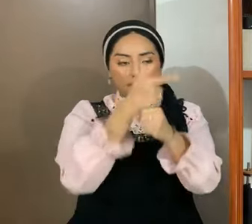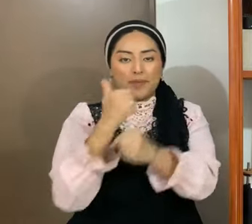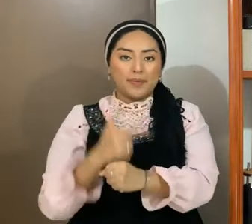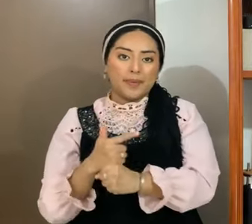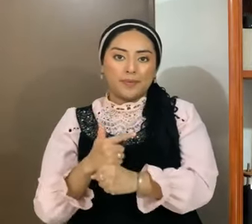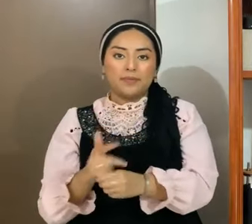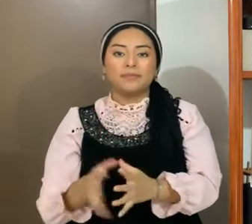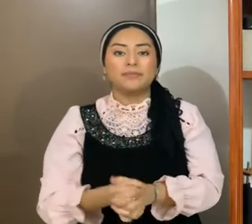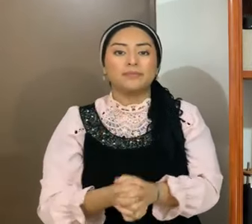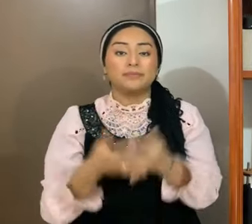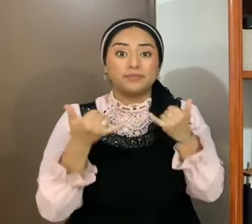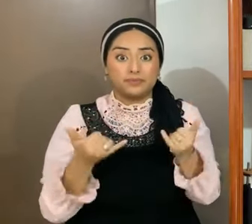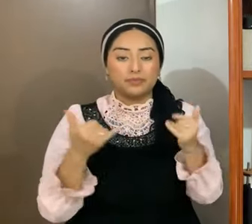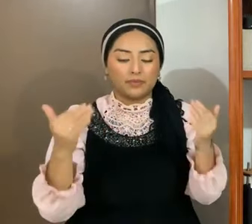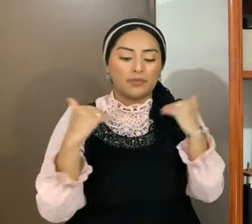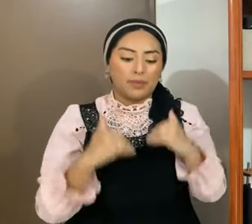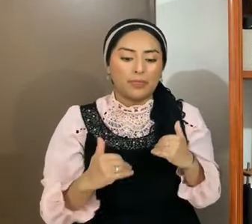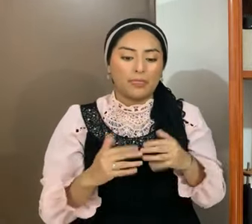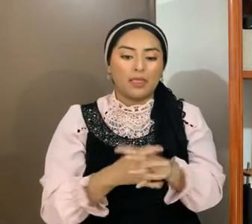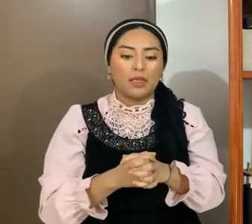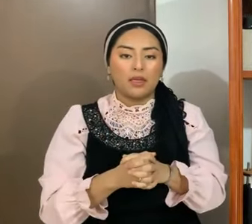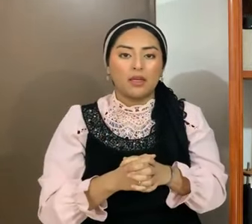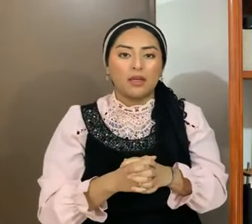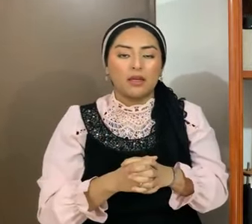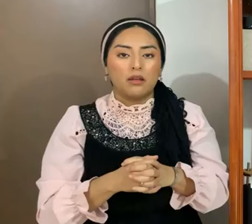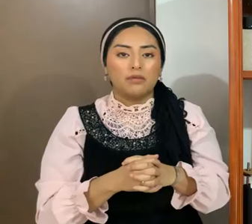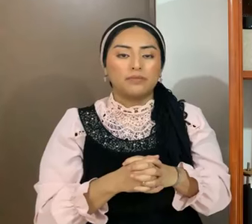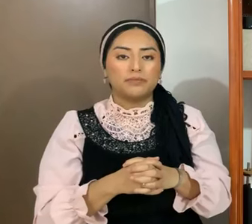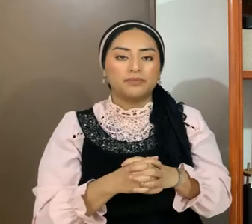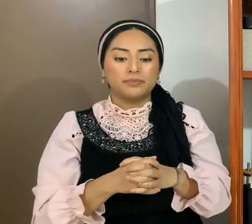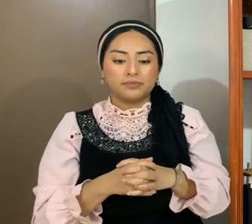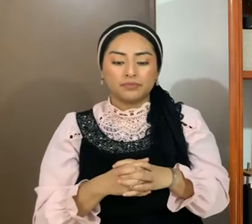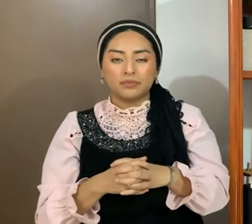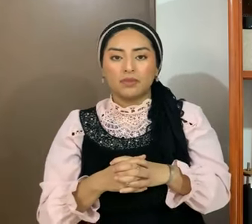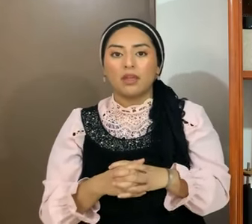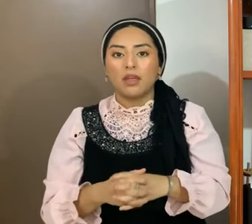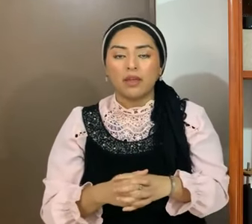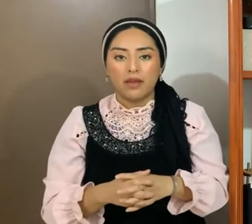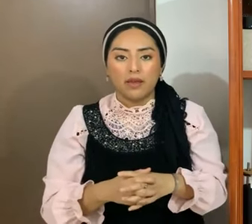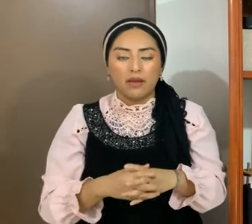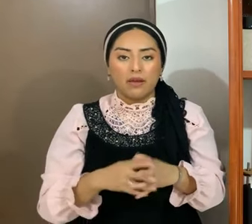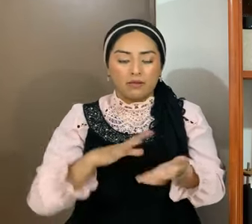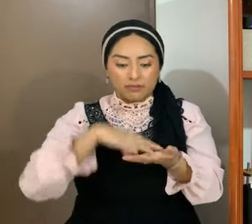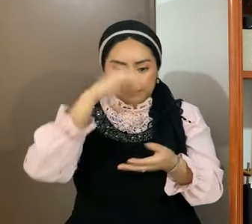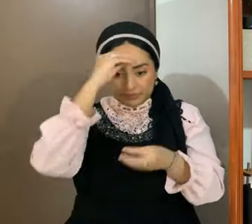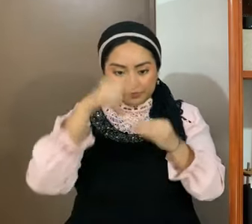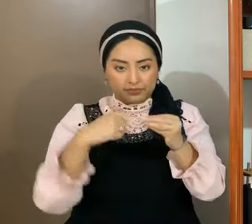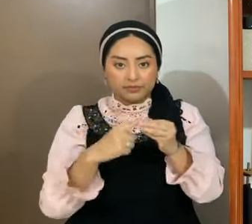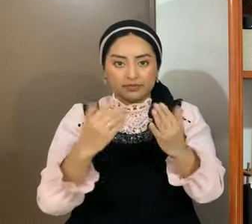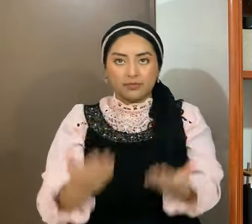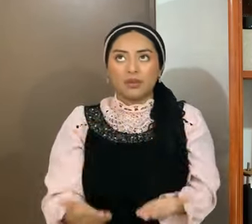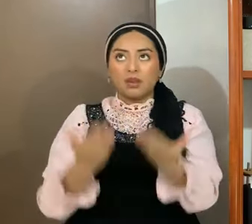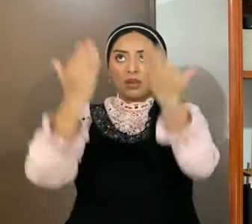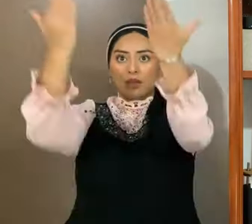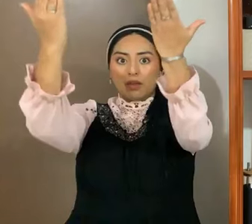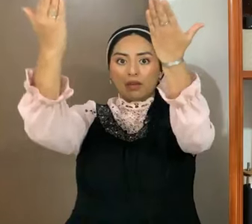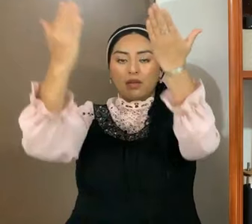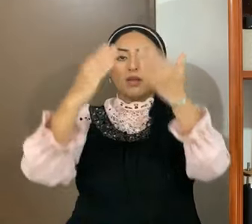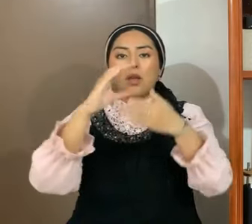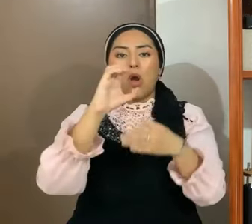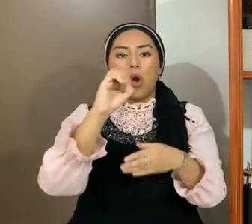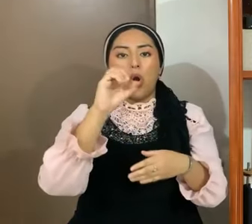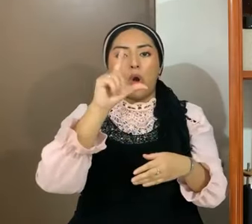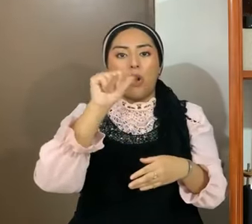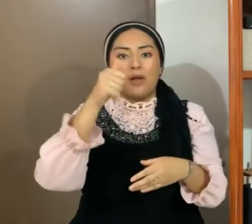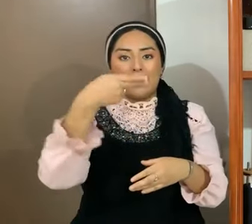hermanas. Ahora, vamos a repasar rápidamente, esto ya lo hemos estudiado, las ofrendas. Las ofrendas de Olá,